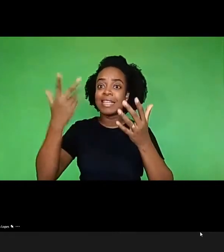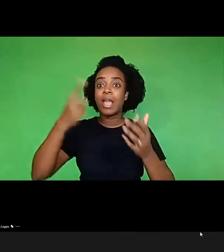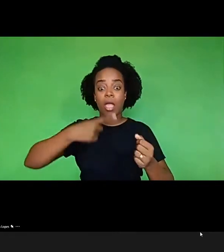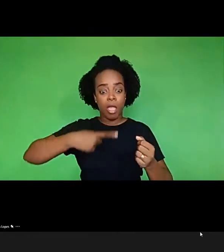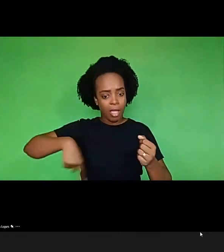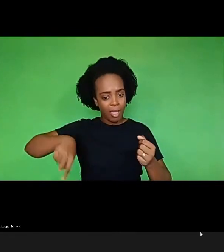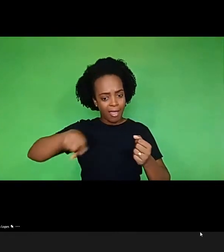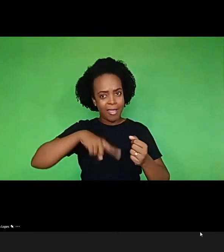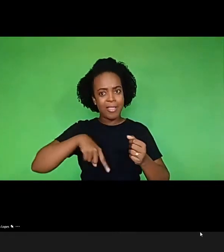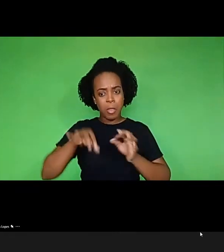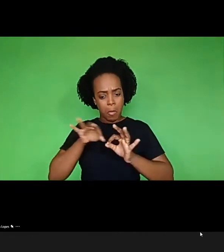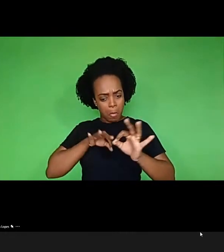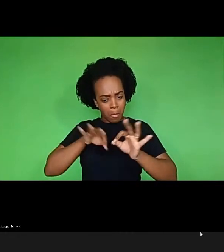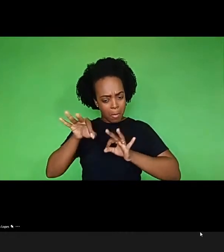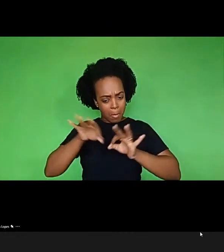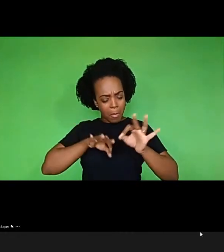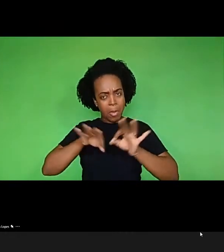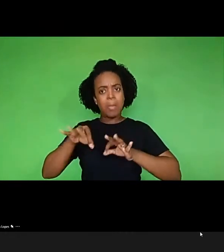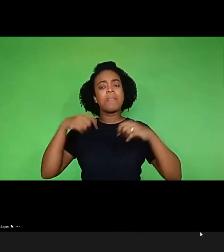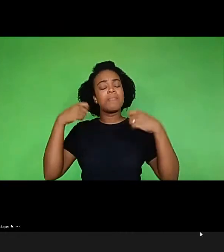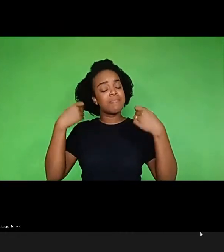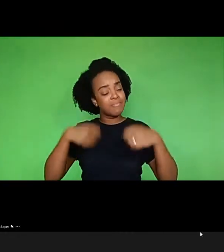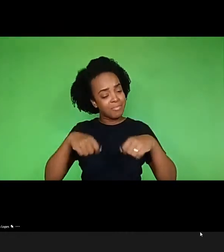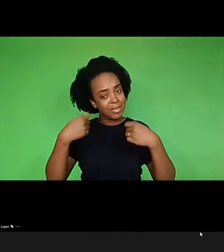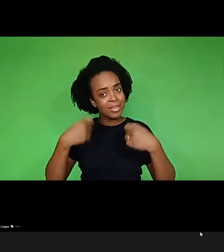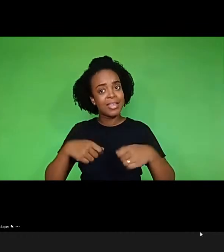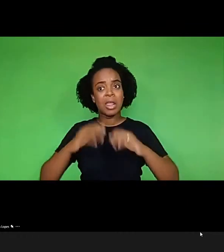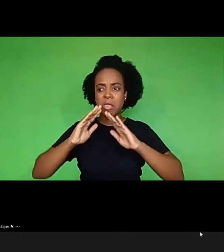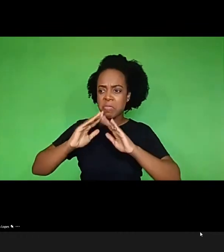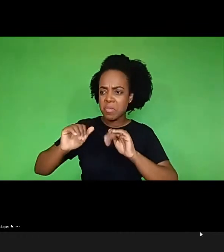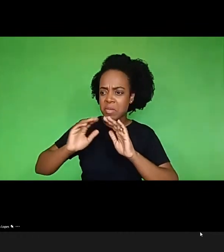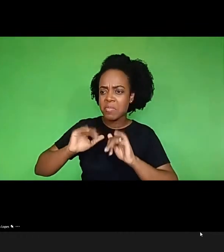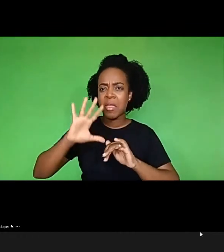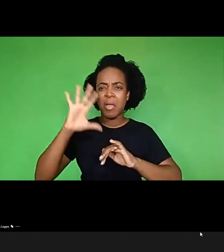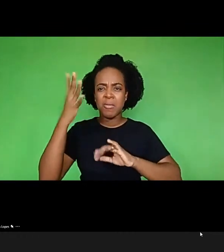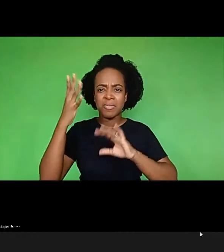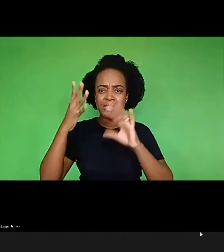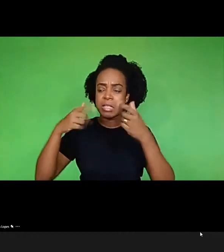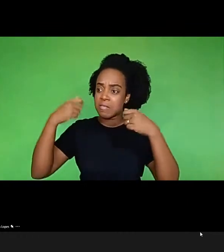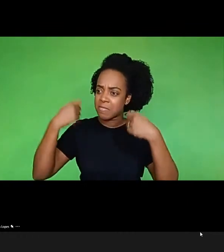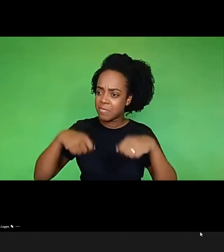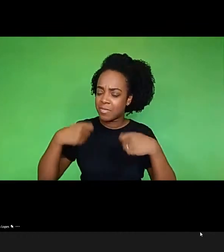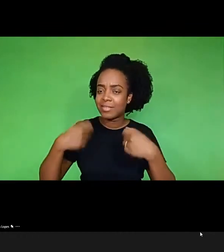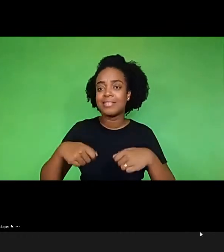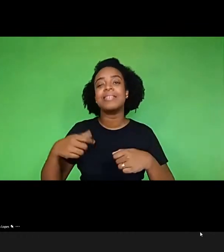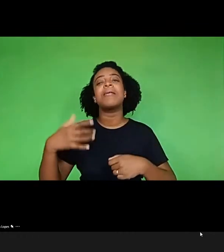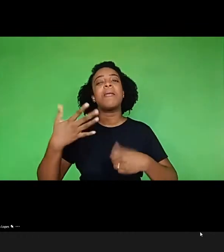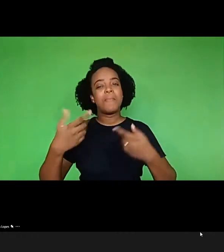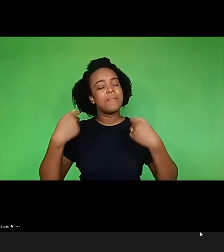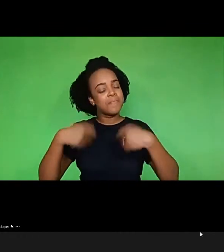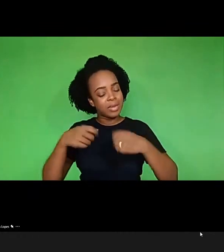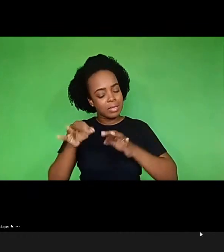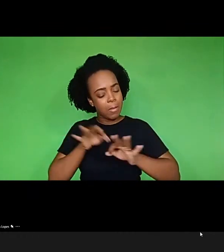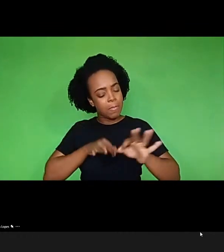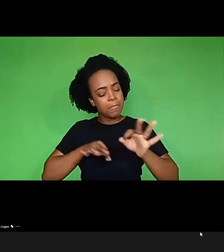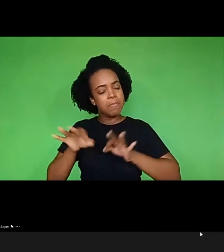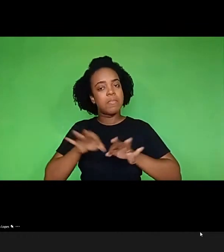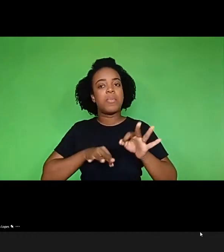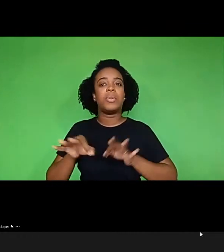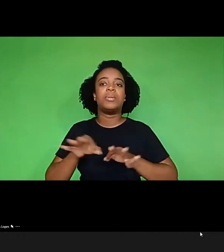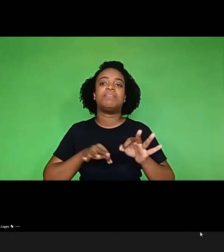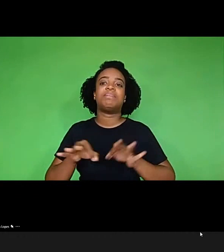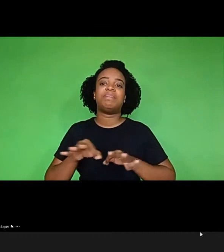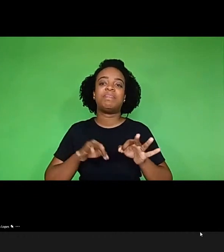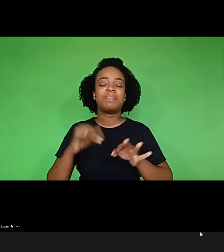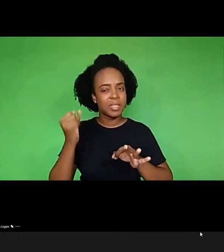os acontecimentos, para as contingências, né, que acontecem na vida da gente. E, como o Hélio falou,